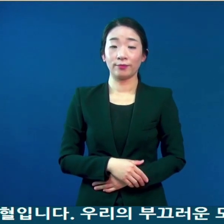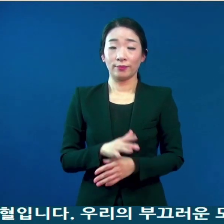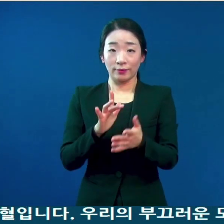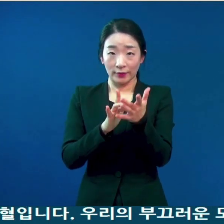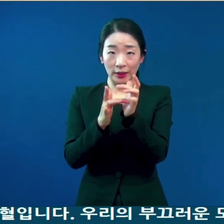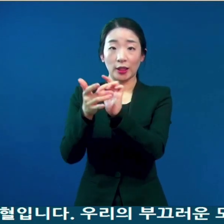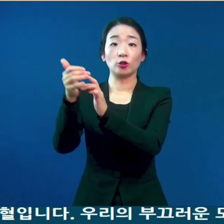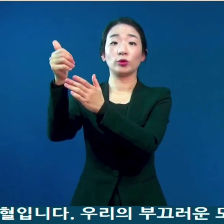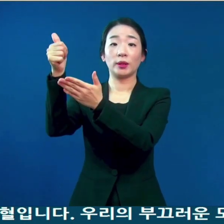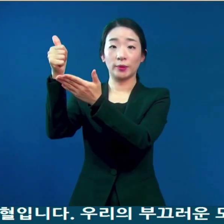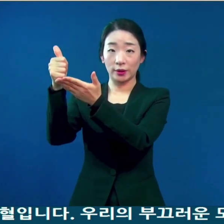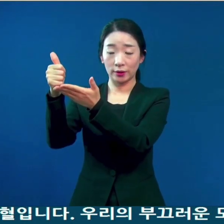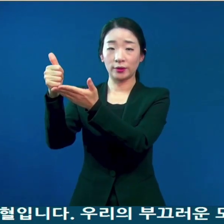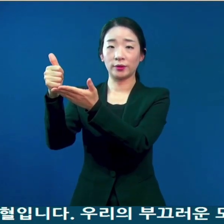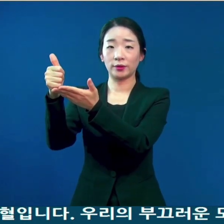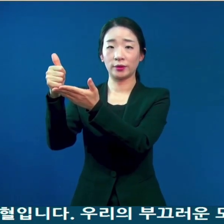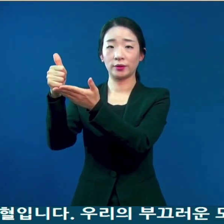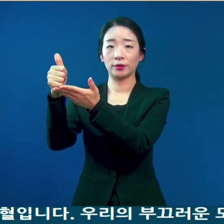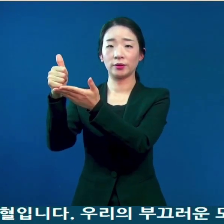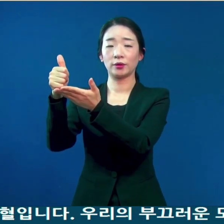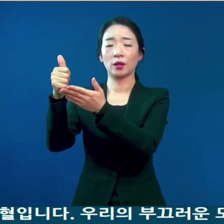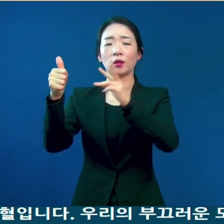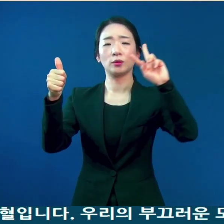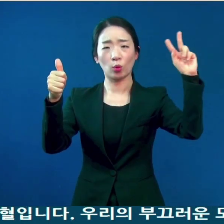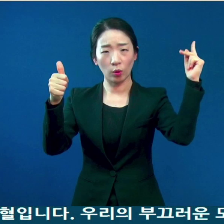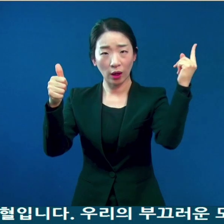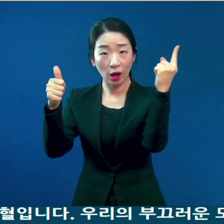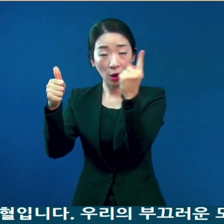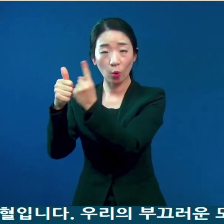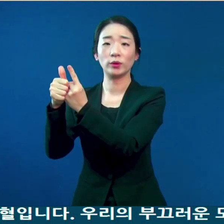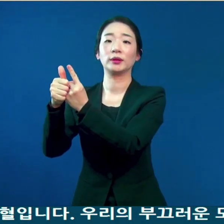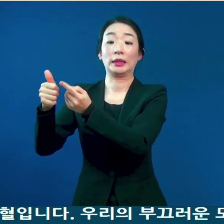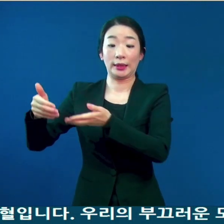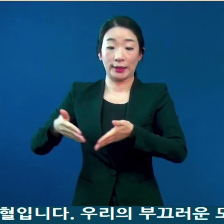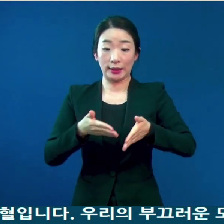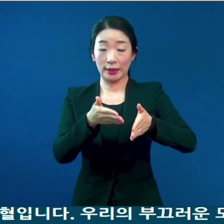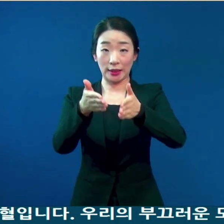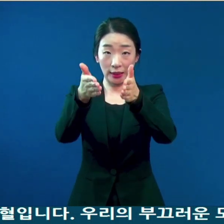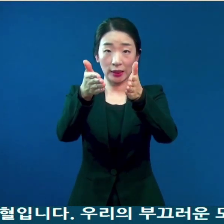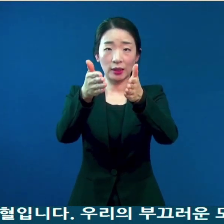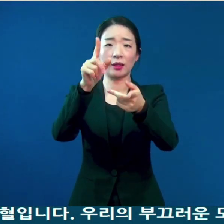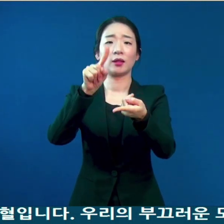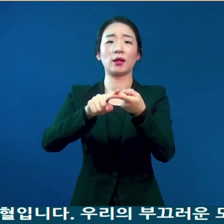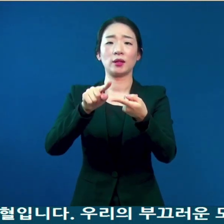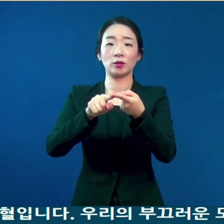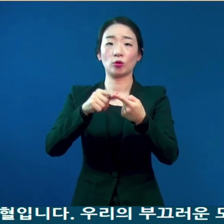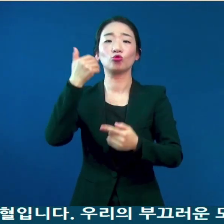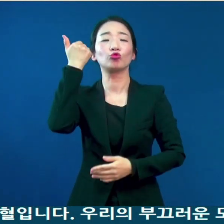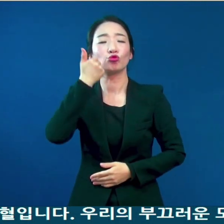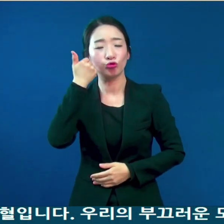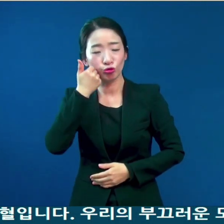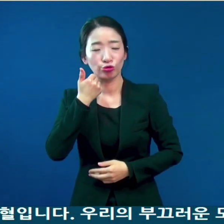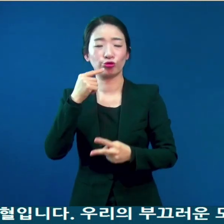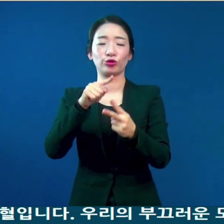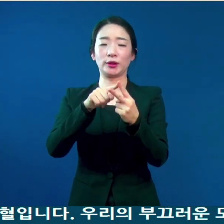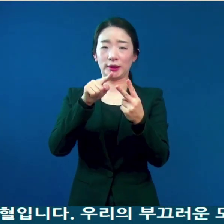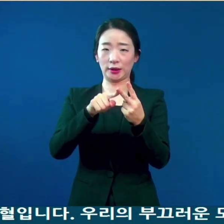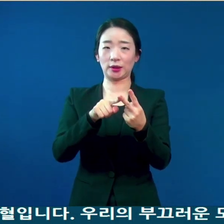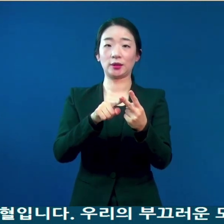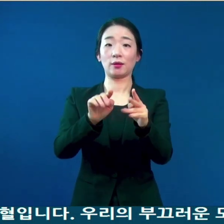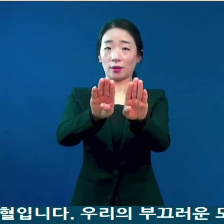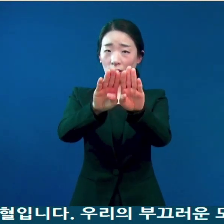예수님은 돌이킬 수 있는 길을 누구에게나 열어주셨습니다. 오늘